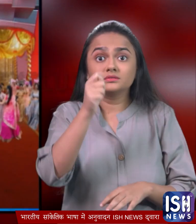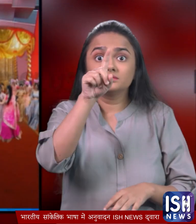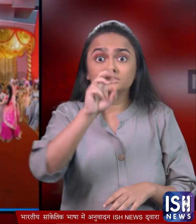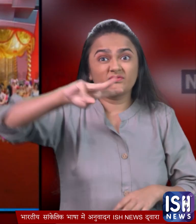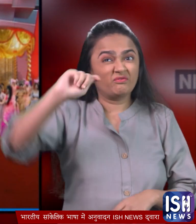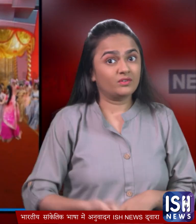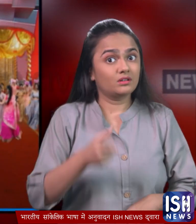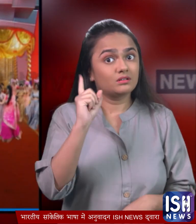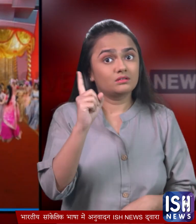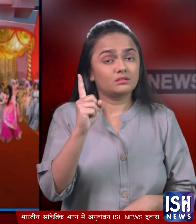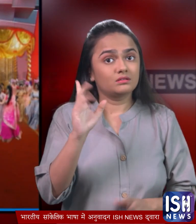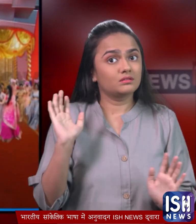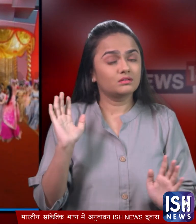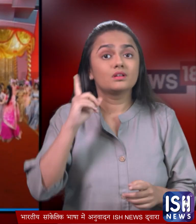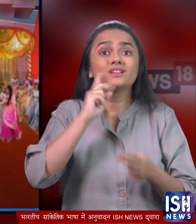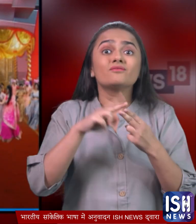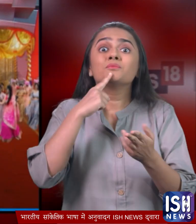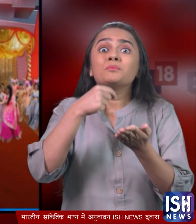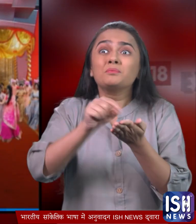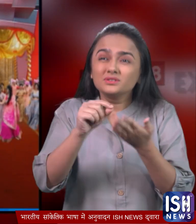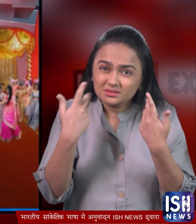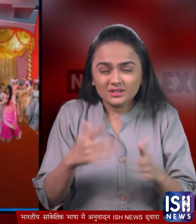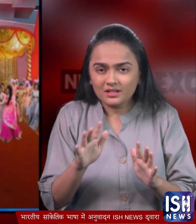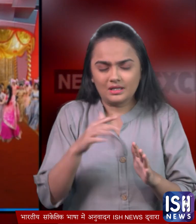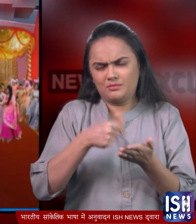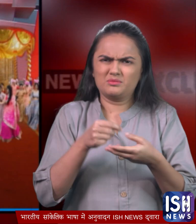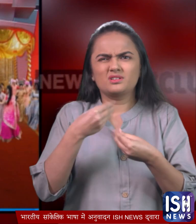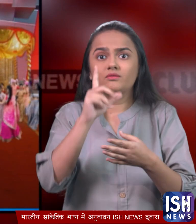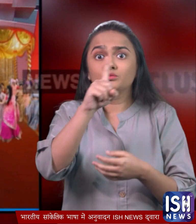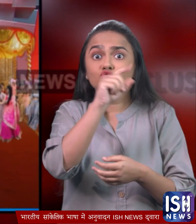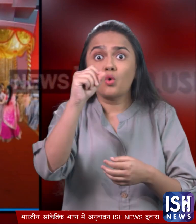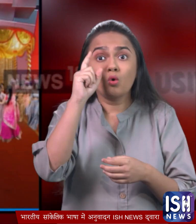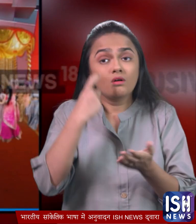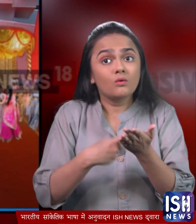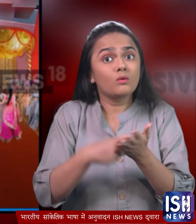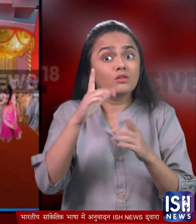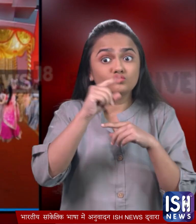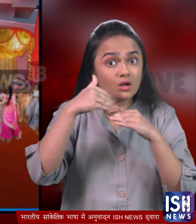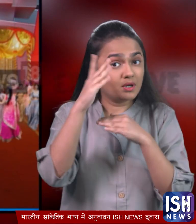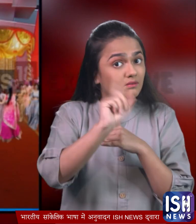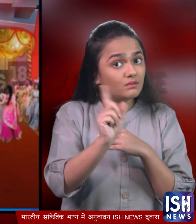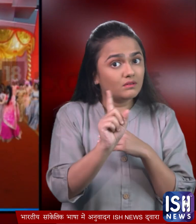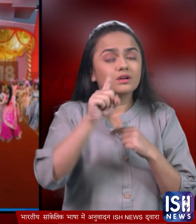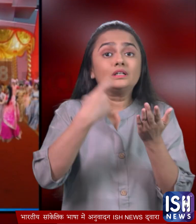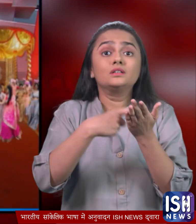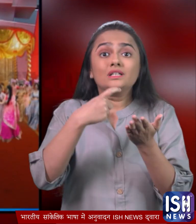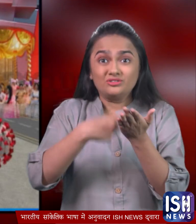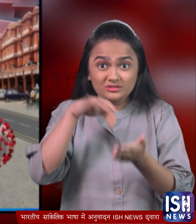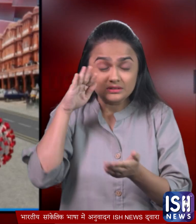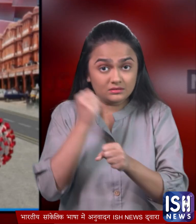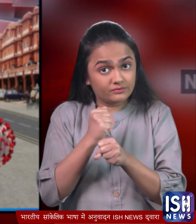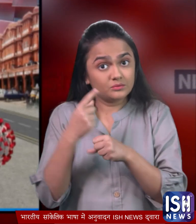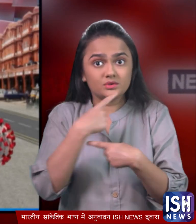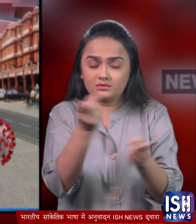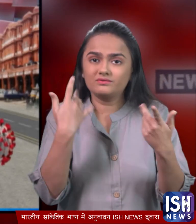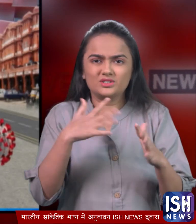फिर 10,000 रुपए का जुर्माना वसूला जाएगा। इजाजत मिलने के बाद भी किसी शादी समारोह में सिर्फ 100 लोग ही शामिल हो सकेंगे। हालांकि राजस्थान